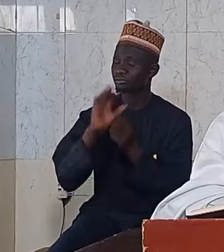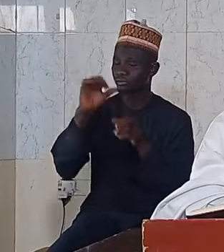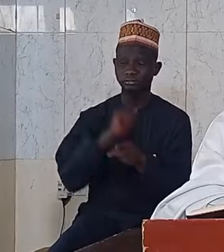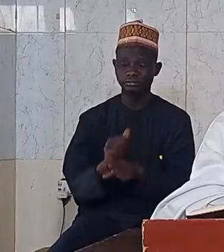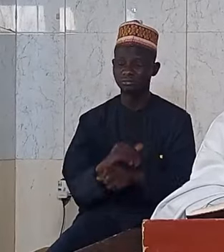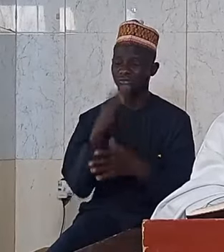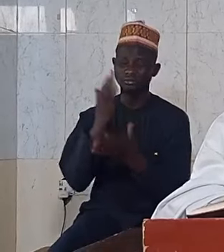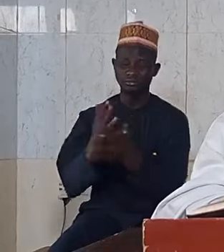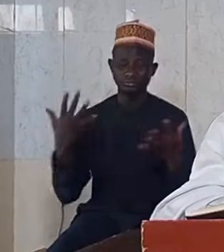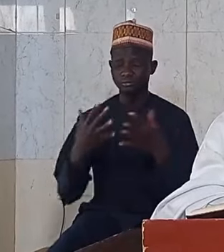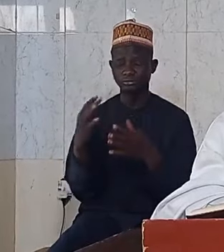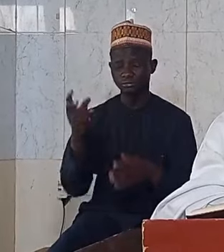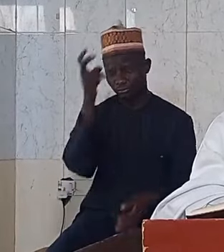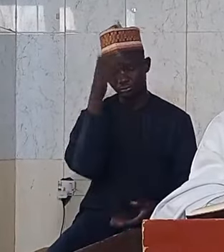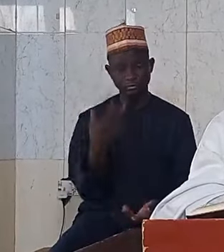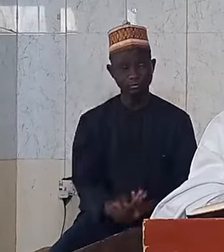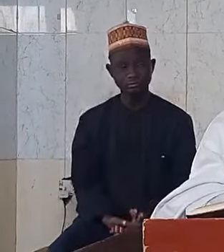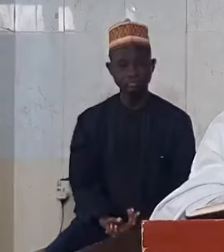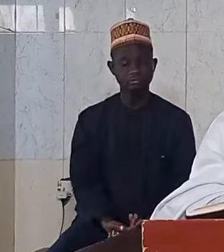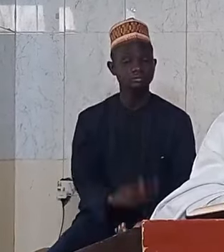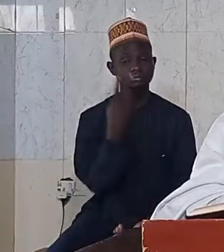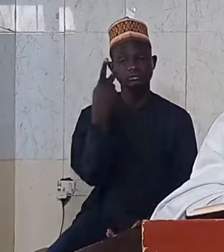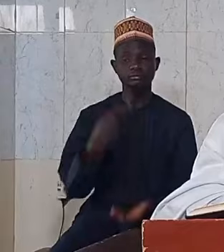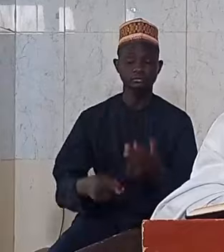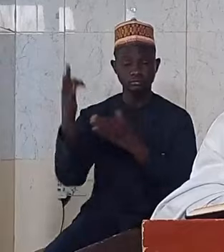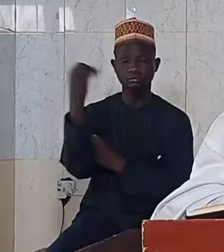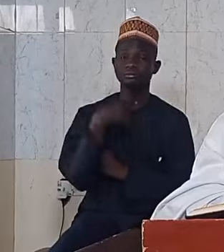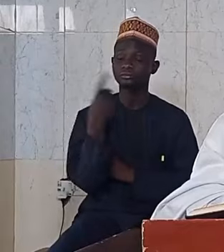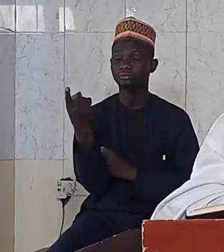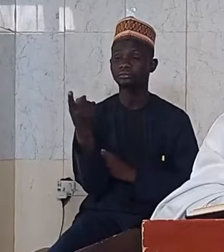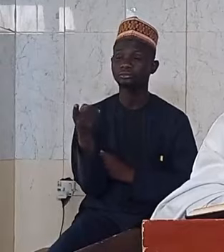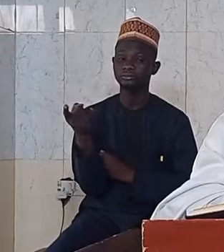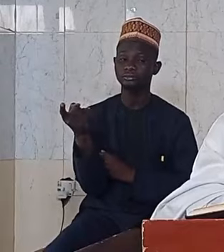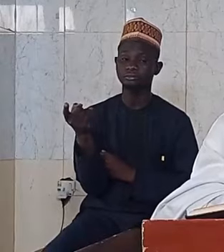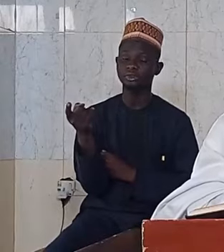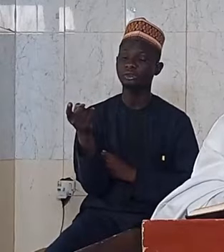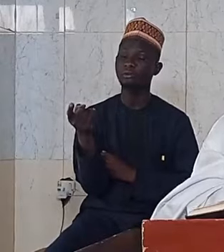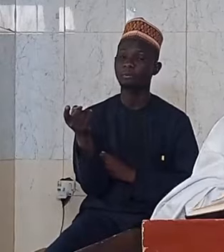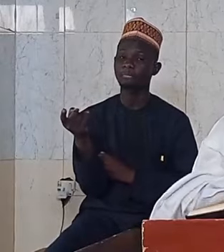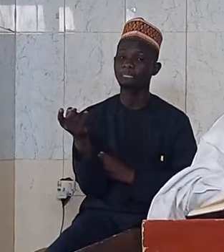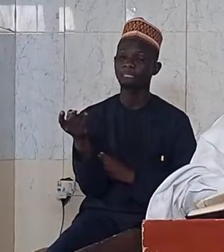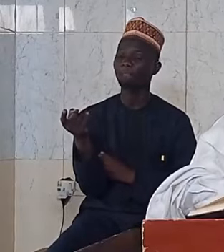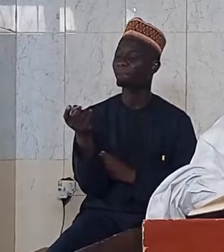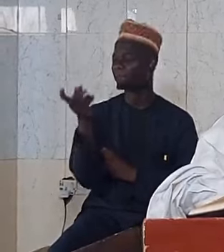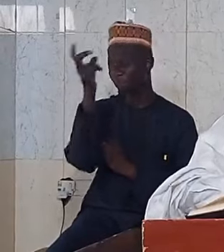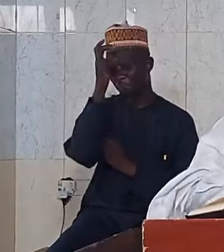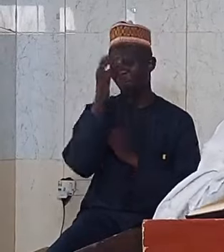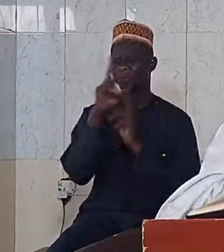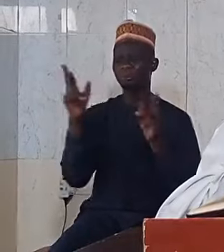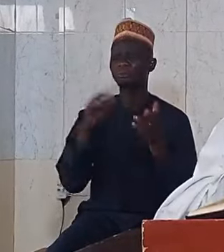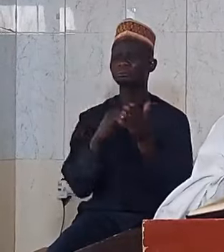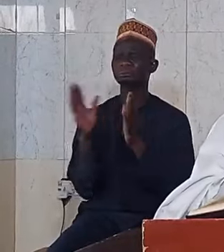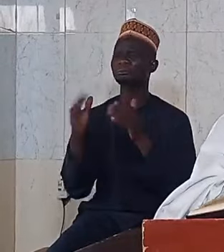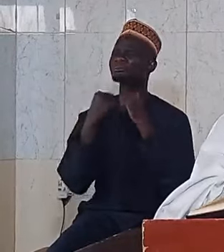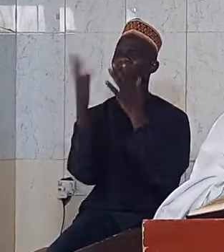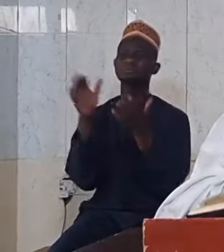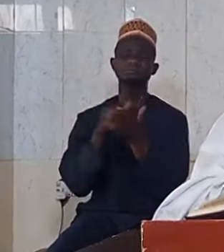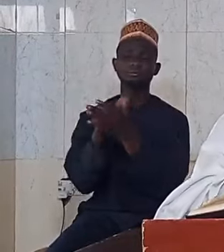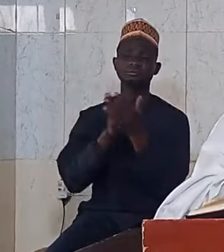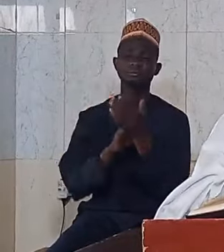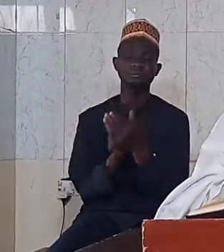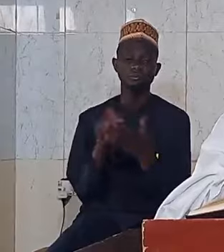daina tsoron sa gashi abinda Allah ya faɗa menene ma kirshin sa mai rauni ne